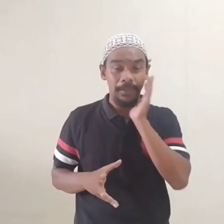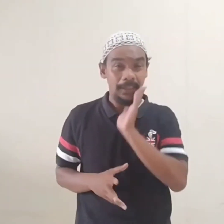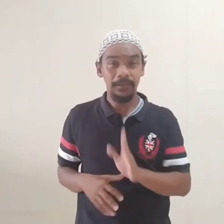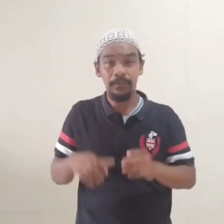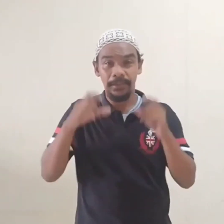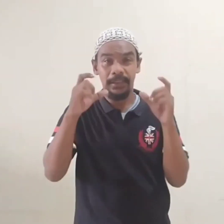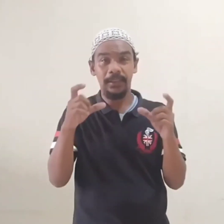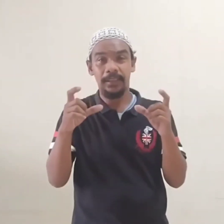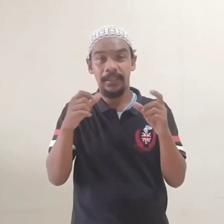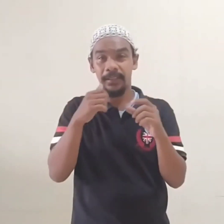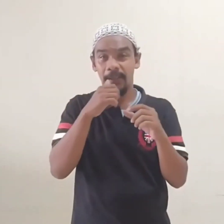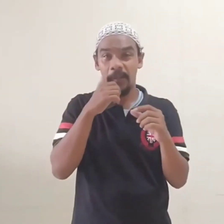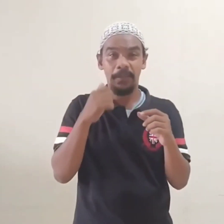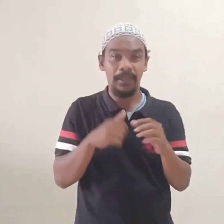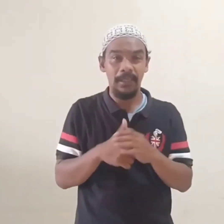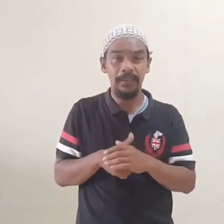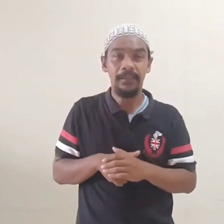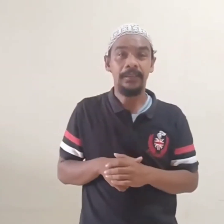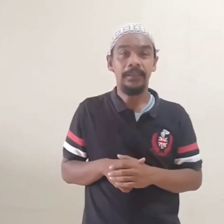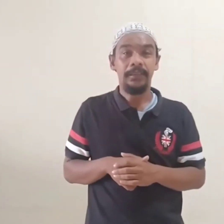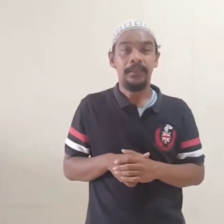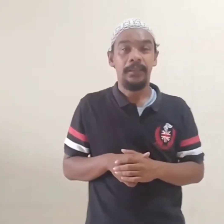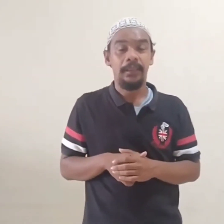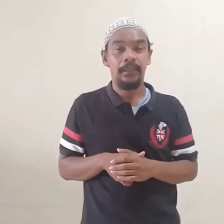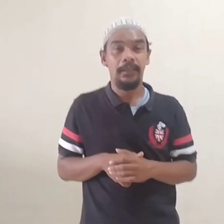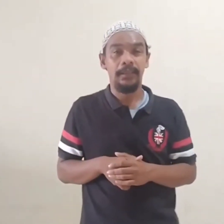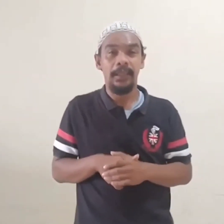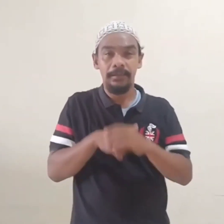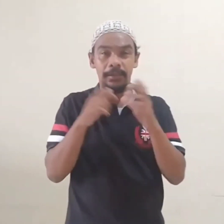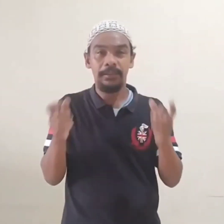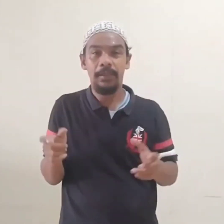sampaikan tugasnya kegiatan berenang, dan teman-teman